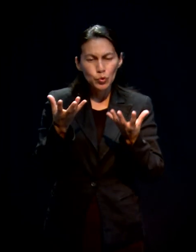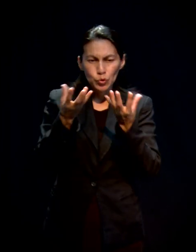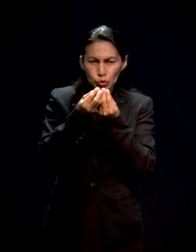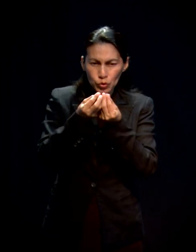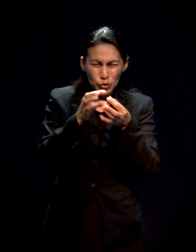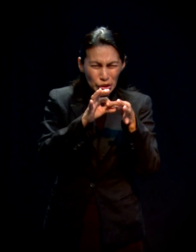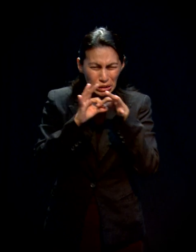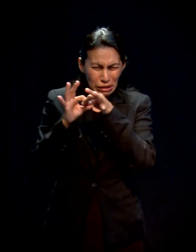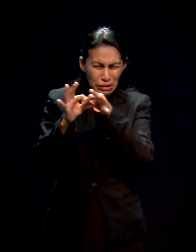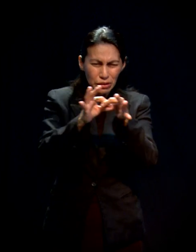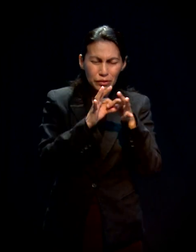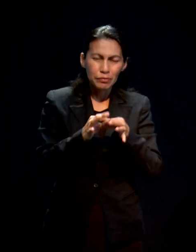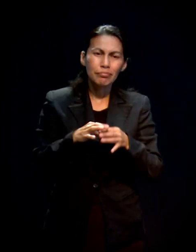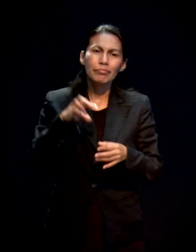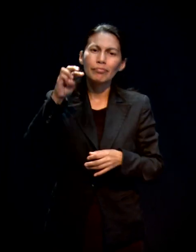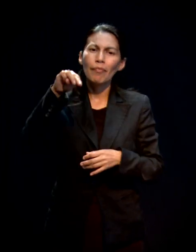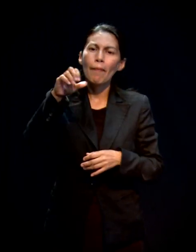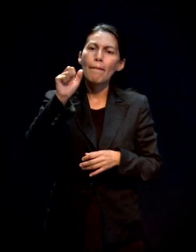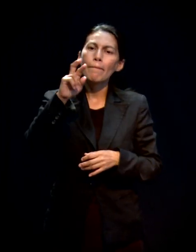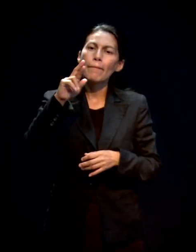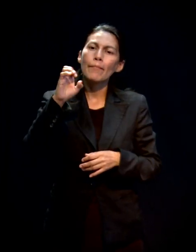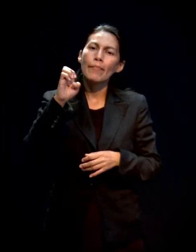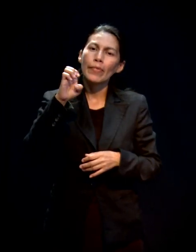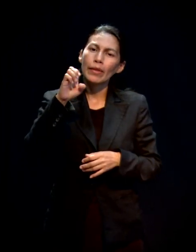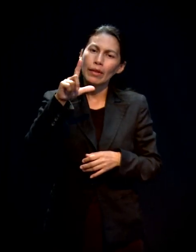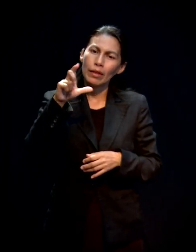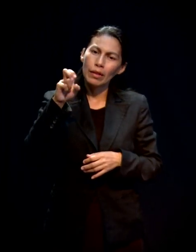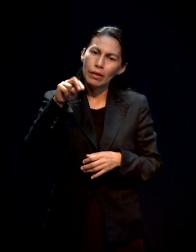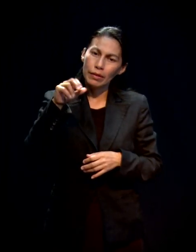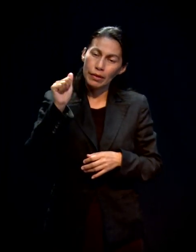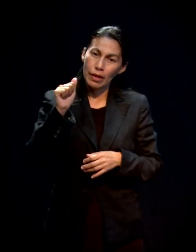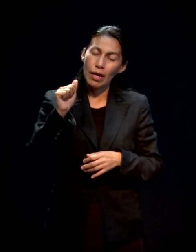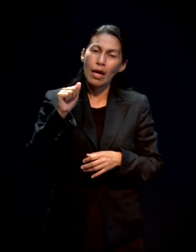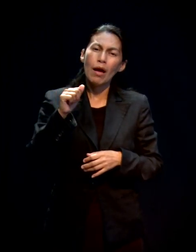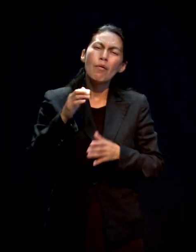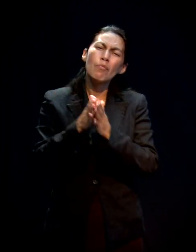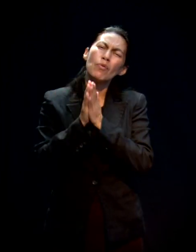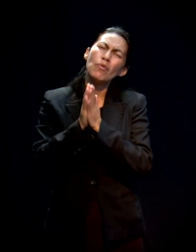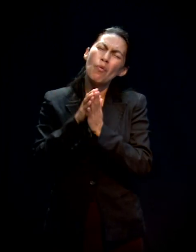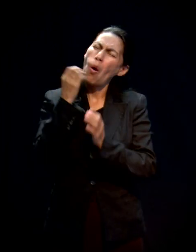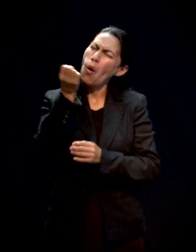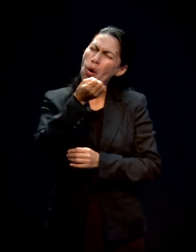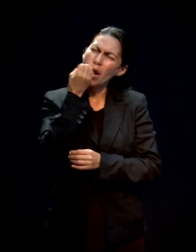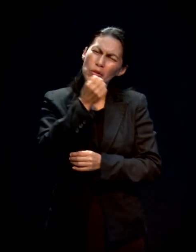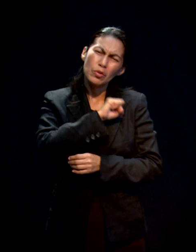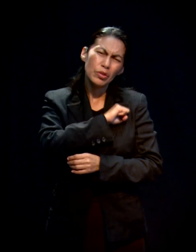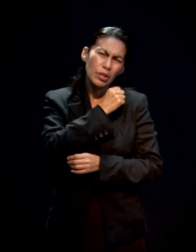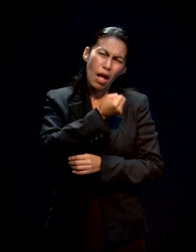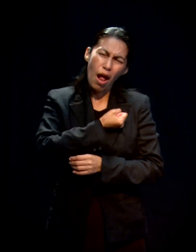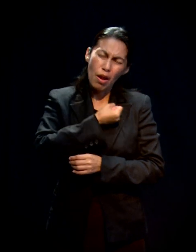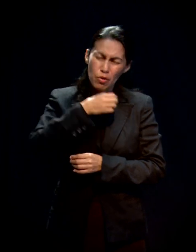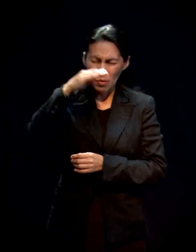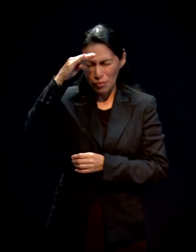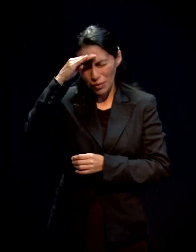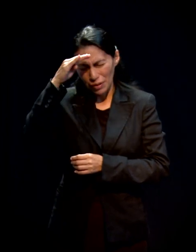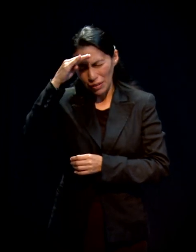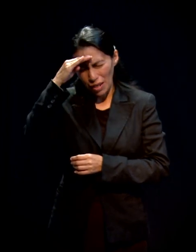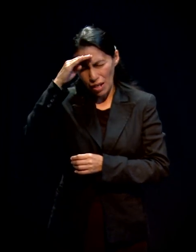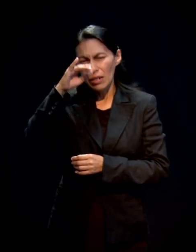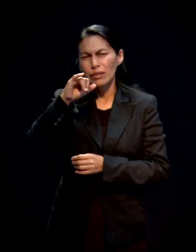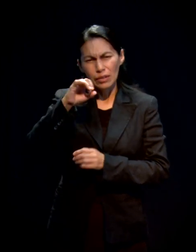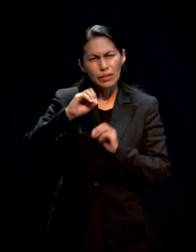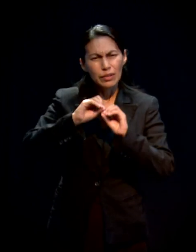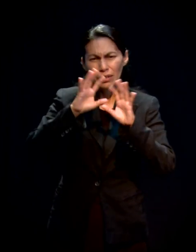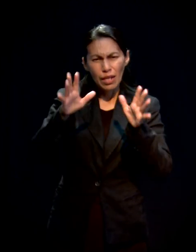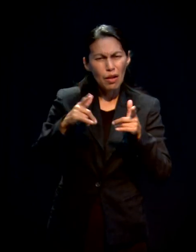elena enríquez por favor oración por mi salud mental claro que sí y maría elena hemos estado orando por